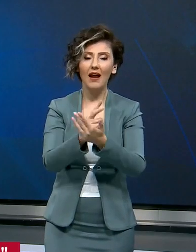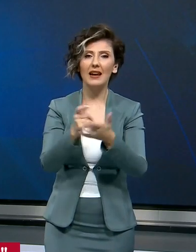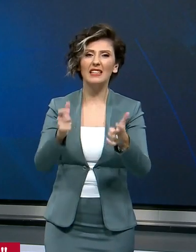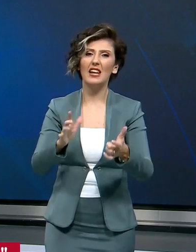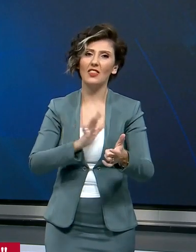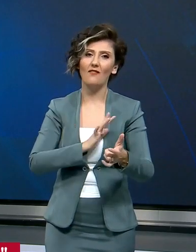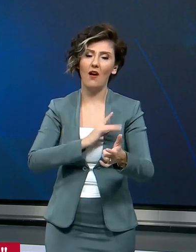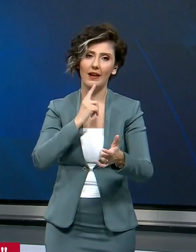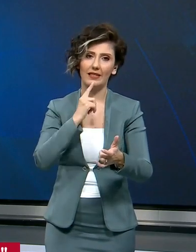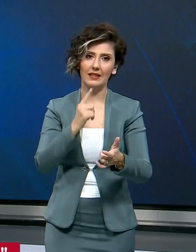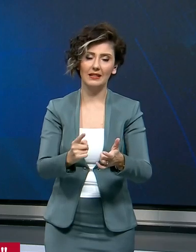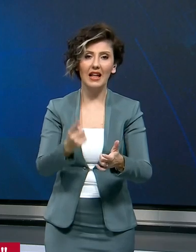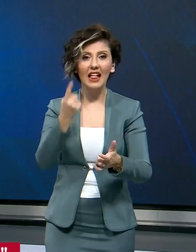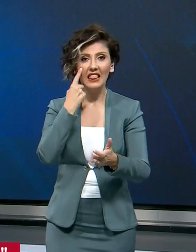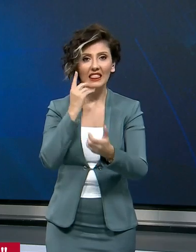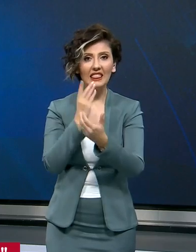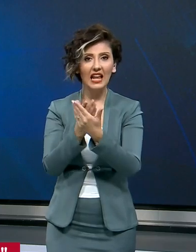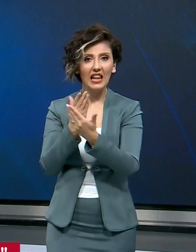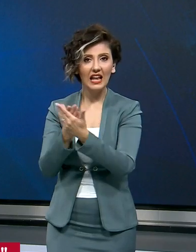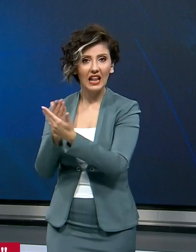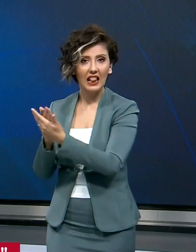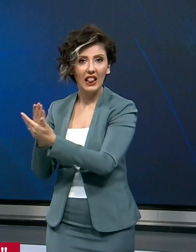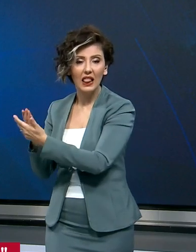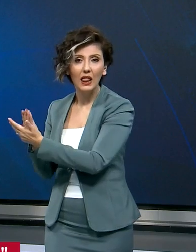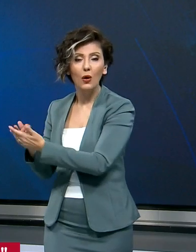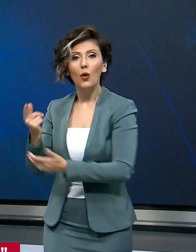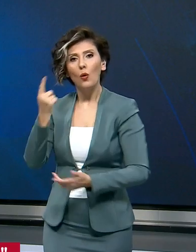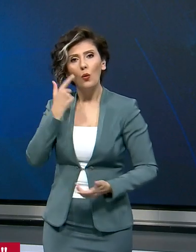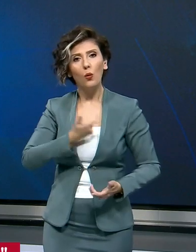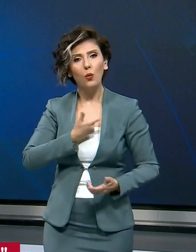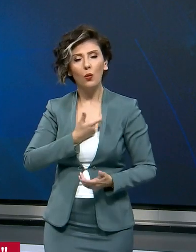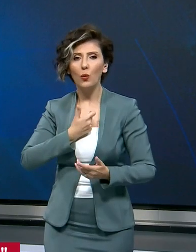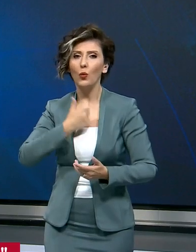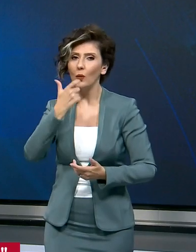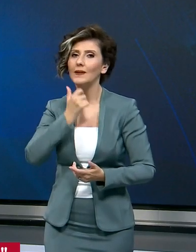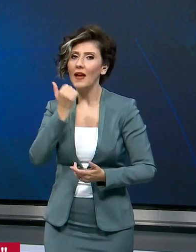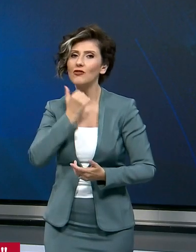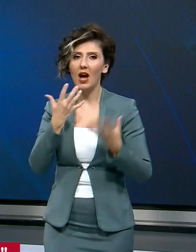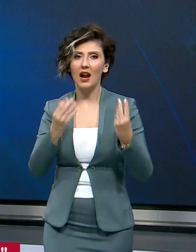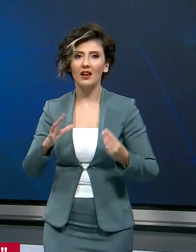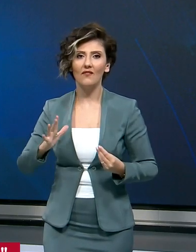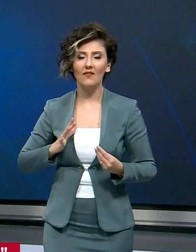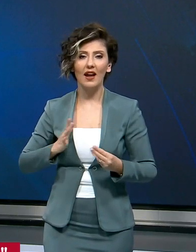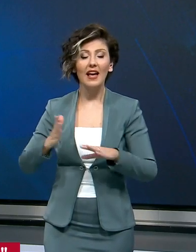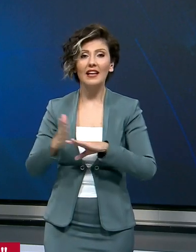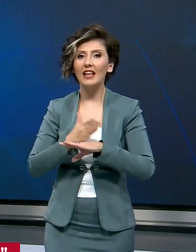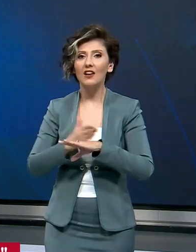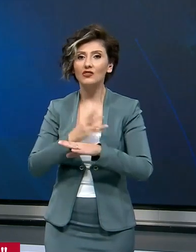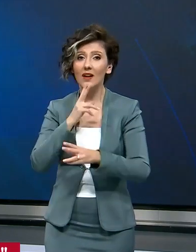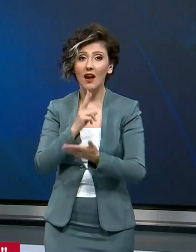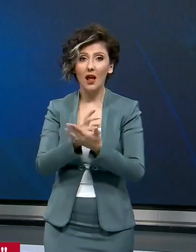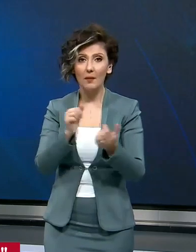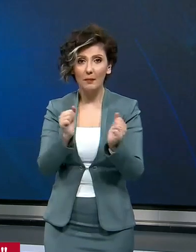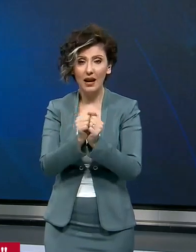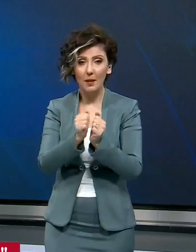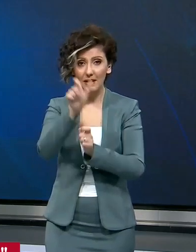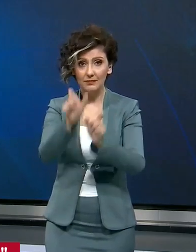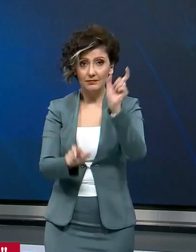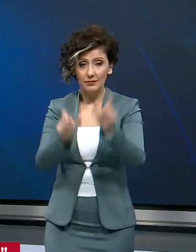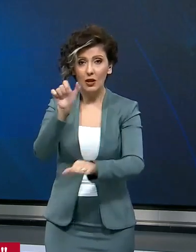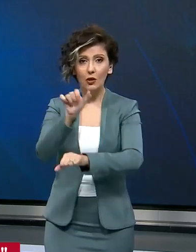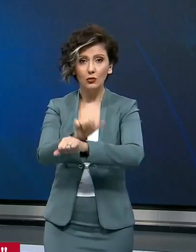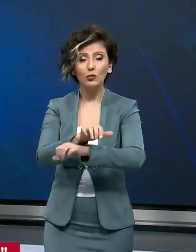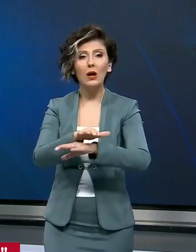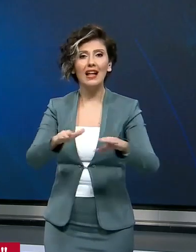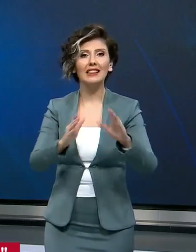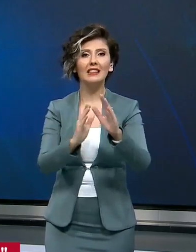olduğunun altı çizildi. Delillerin hukuken geçerli olduğuna dikkat çekildi. Gerekçeli kararla birlikte sanıkların